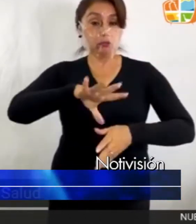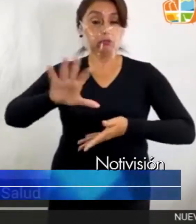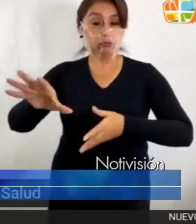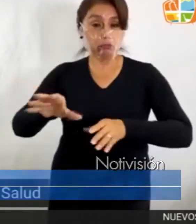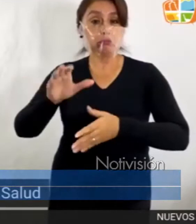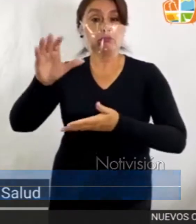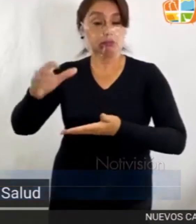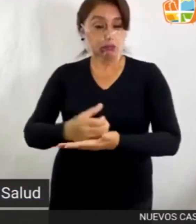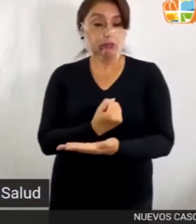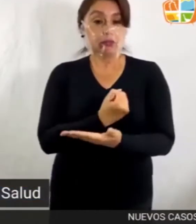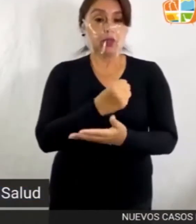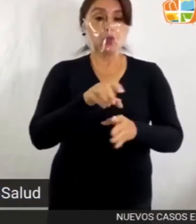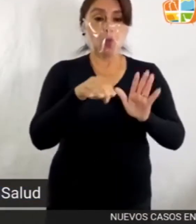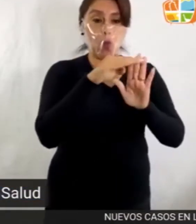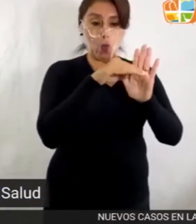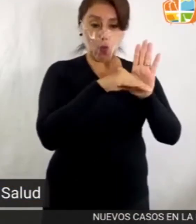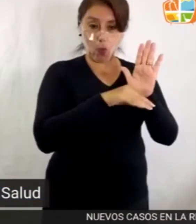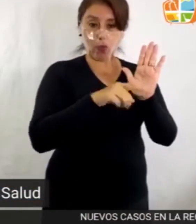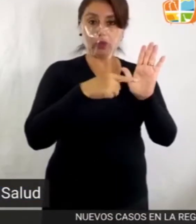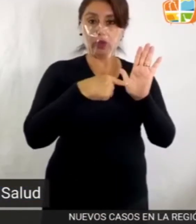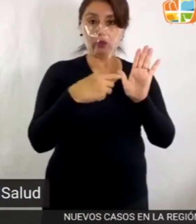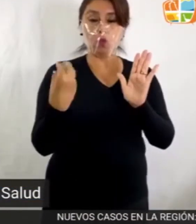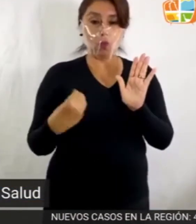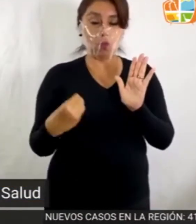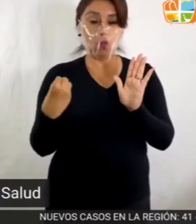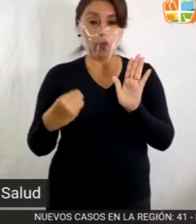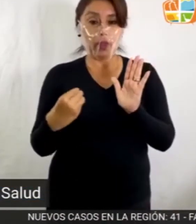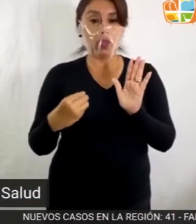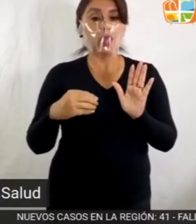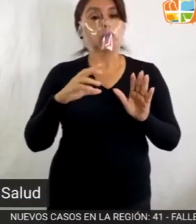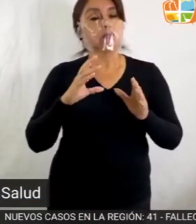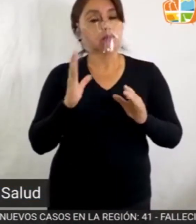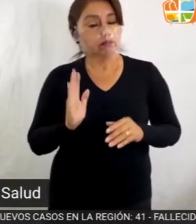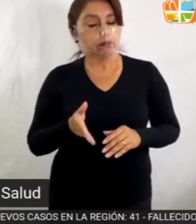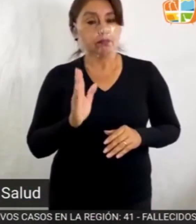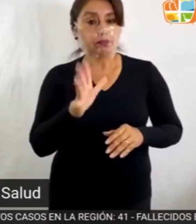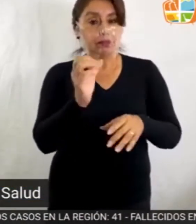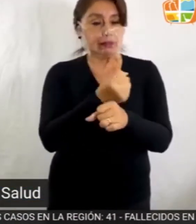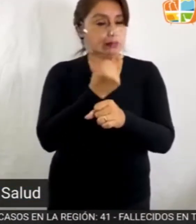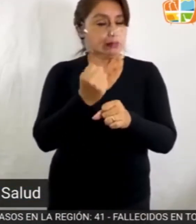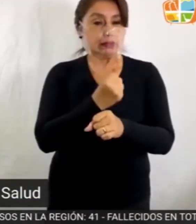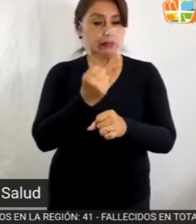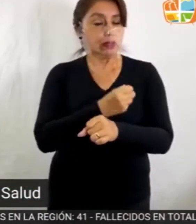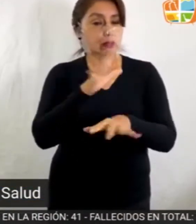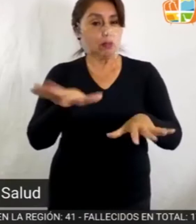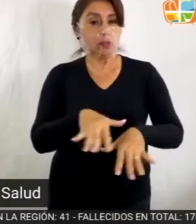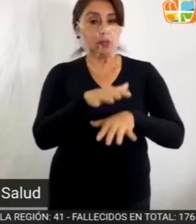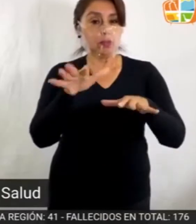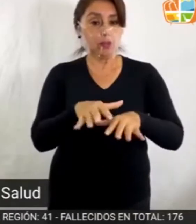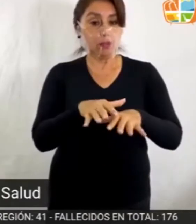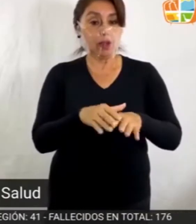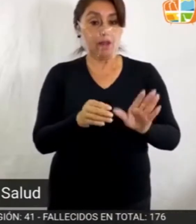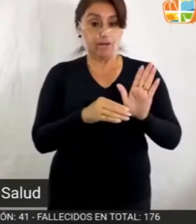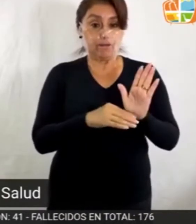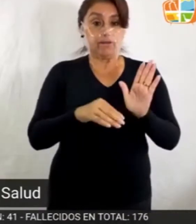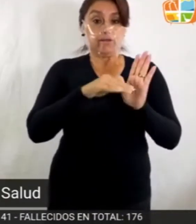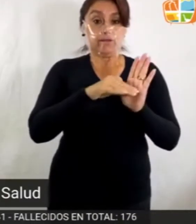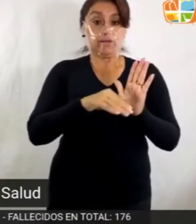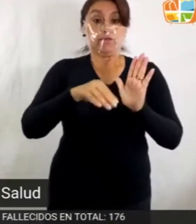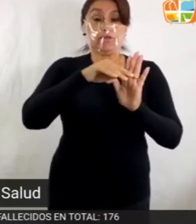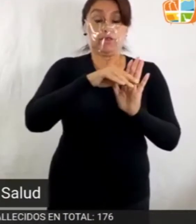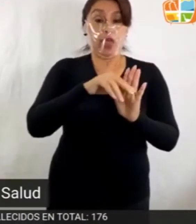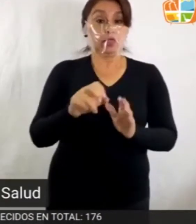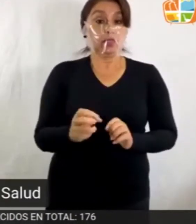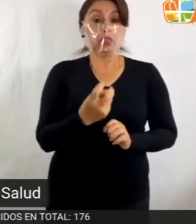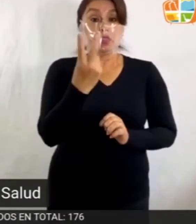medidas correspondientes y por supuesto tenemos que seguir trabajando intensamente para poder pasar a fase 2. Hoy día tenemos